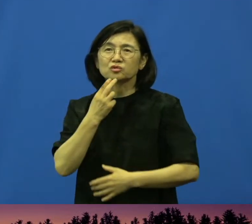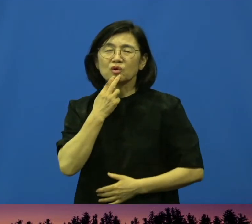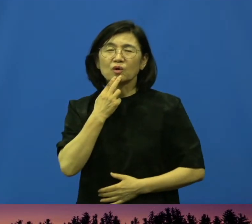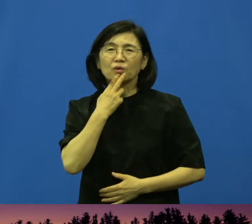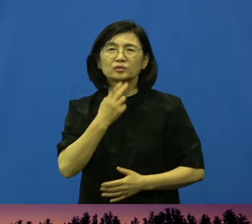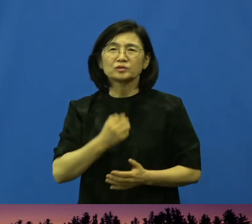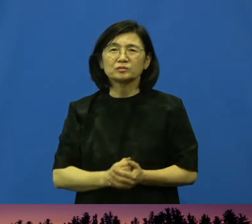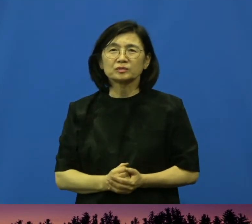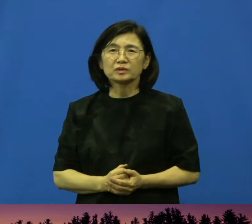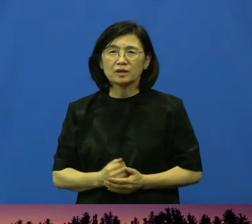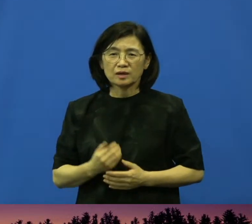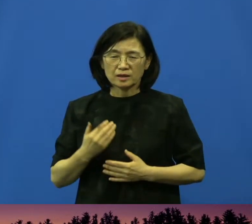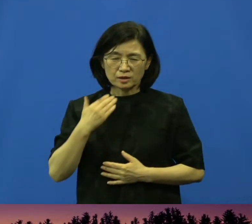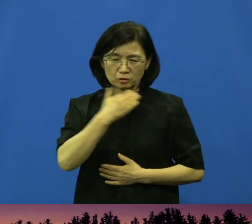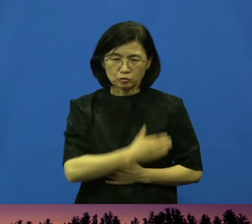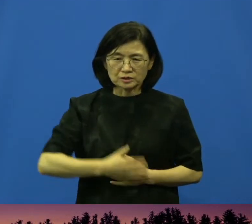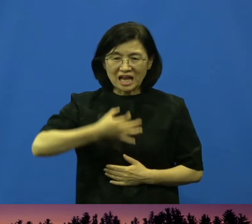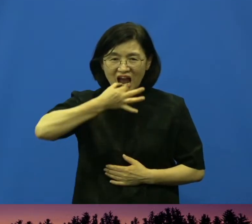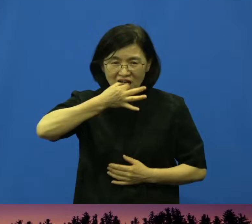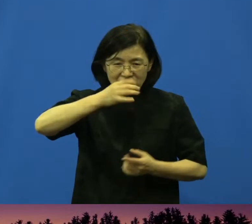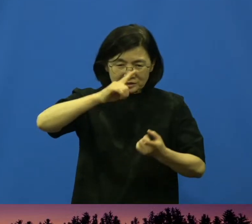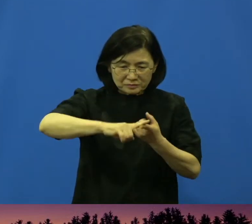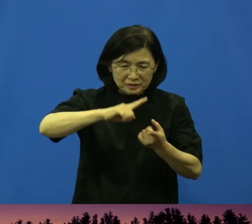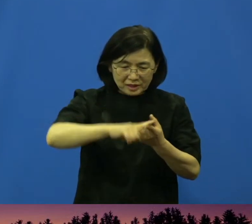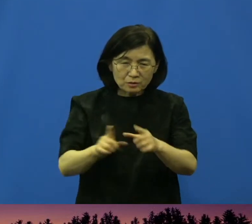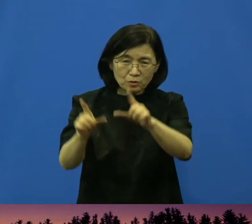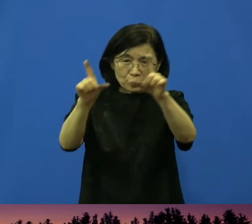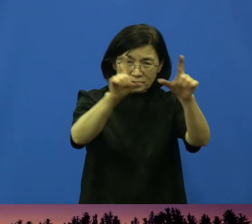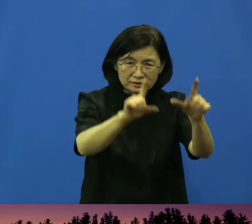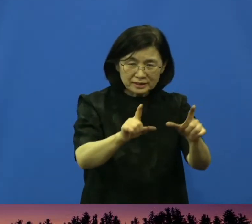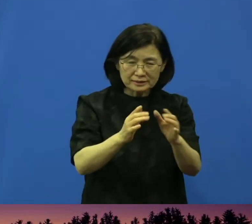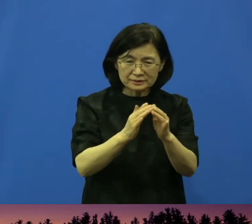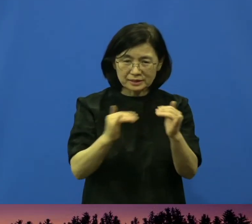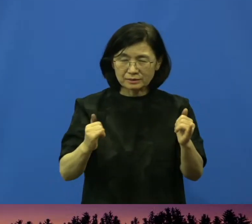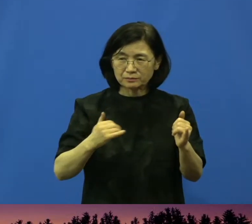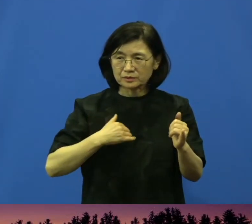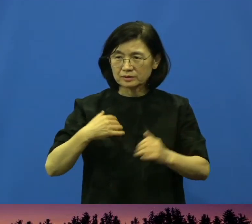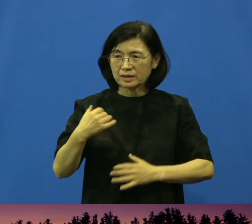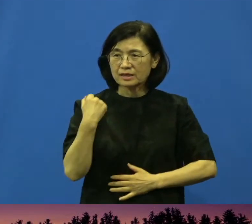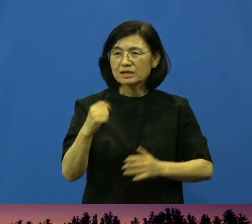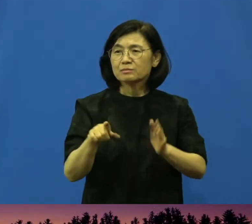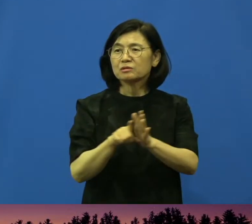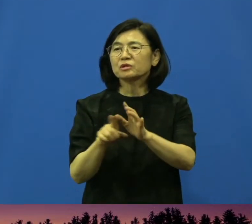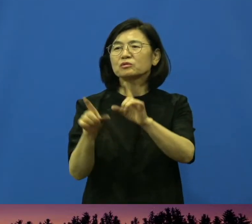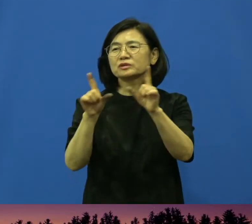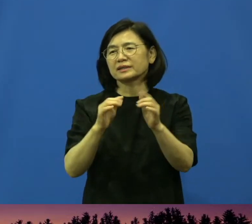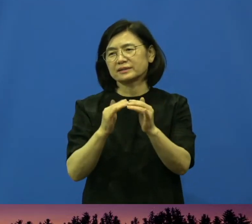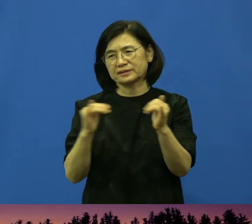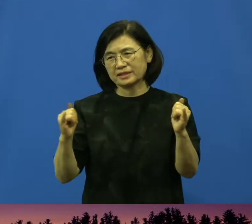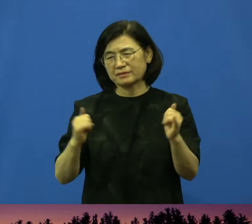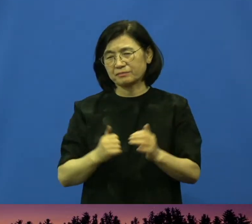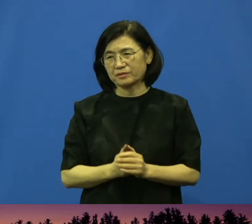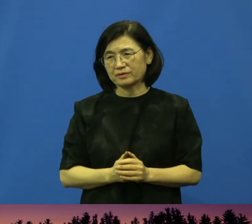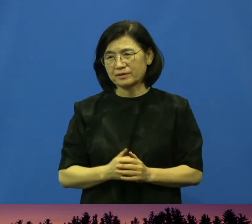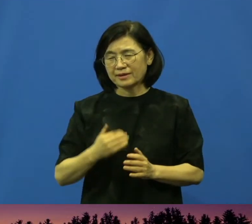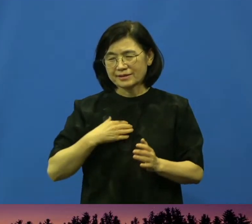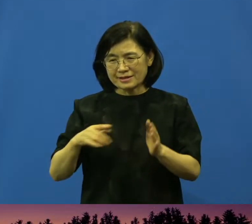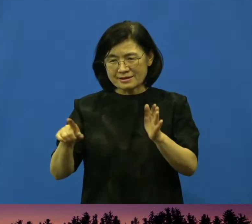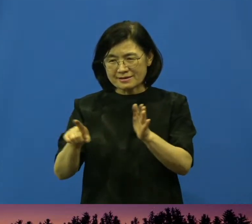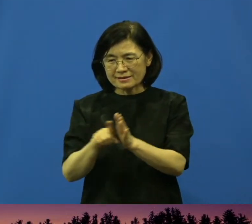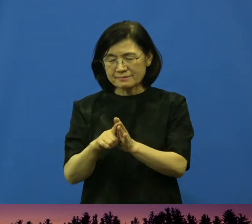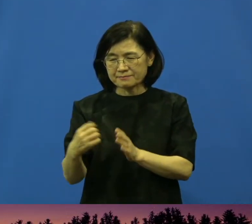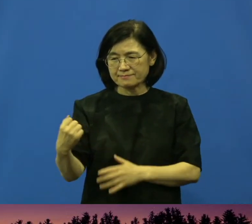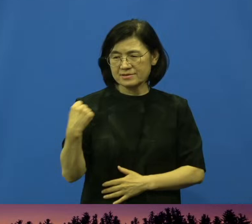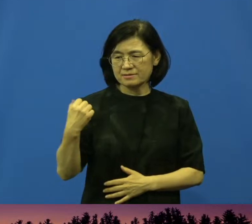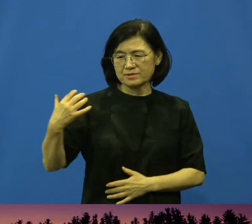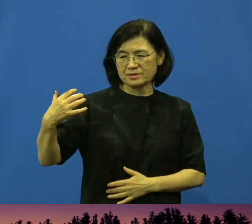육신을 따르는 자는 누구예요? 자신의 힘을 믿고 사는 사람들이에요. 자신의 힘을 의존하고 살아가는